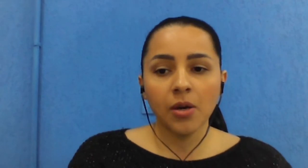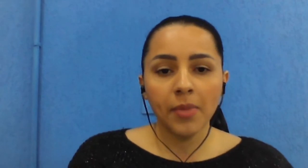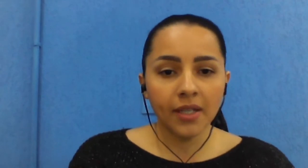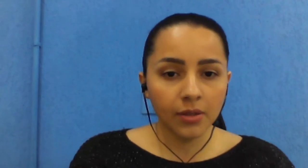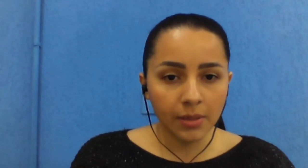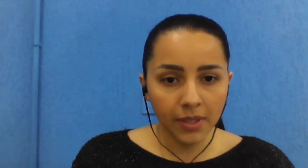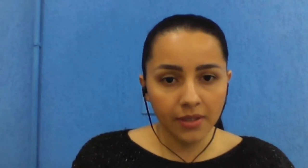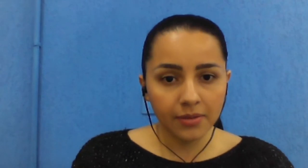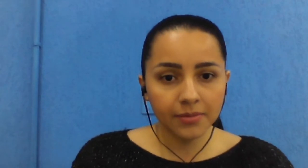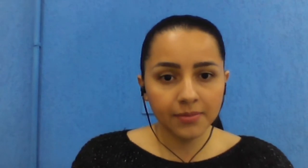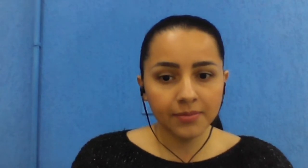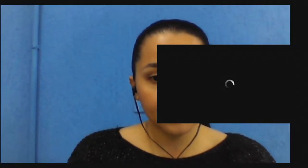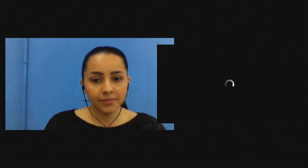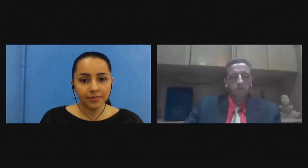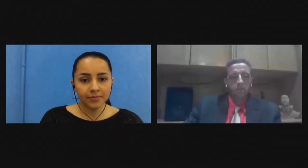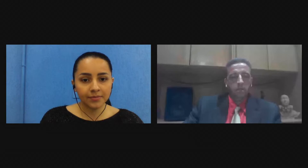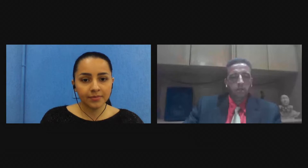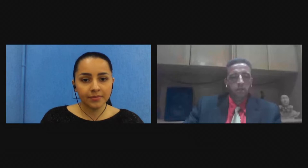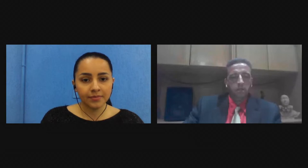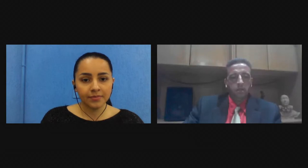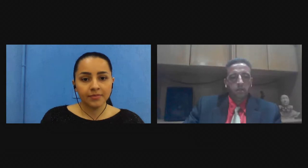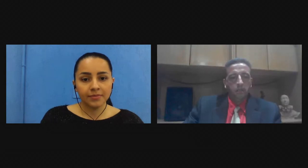senhor José Roberto Ribeiro.